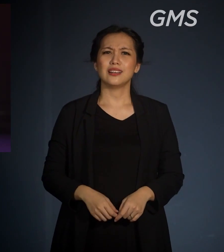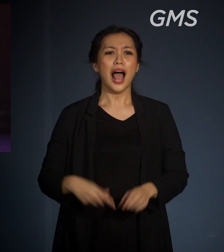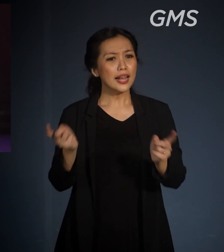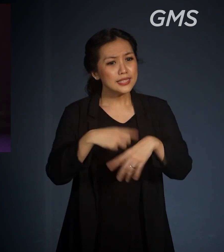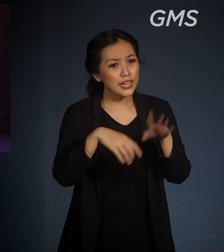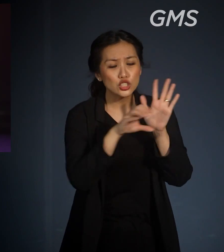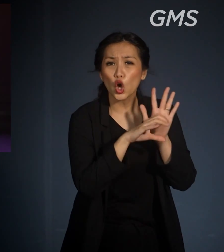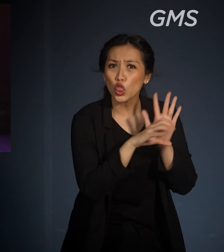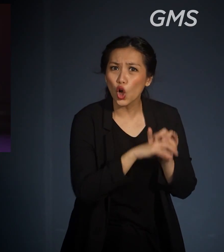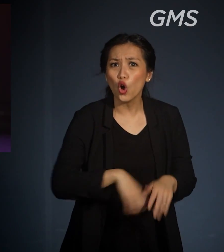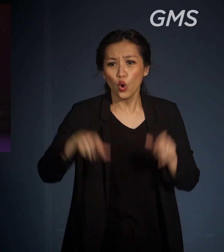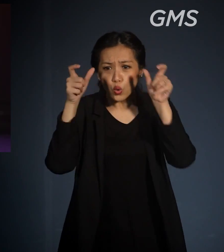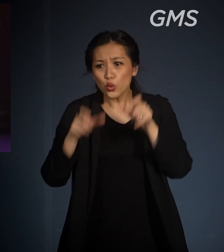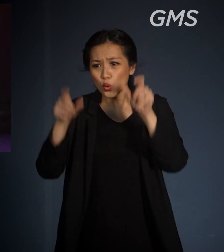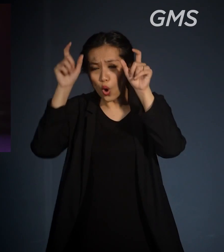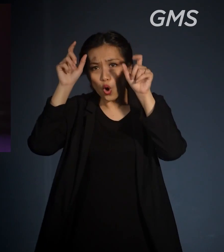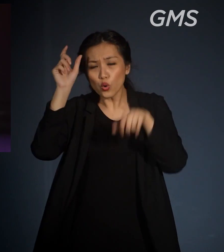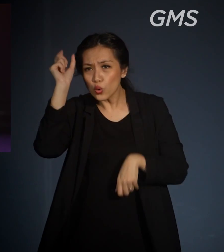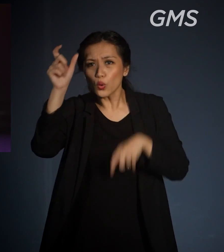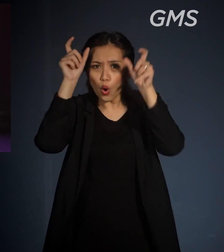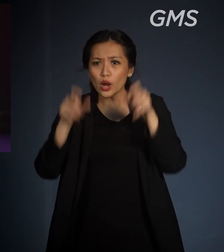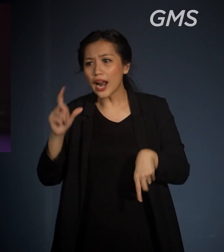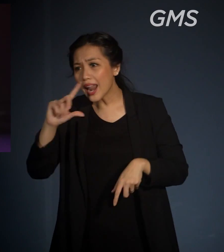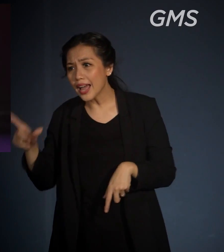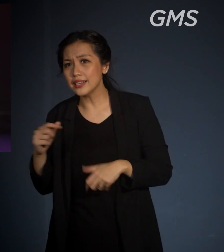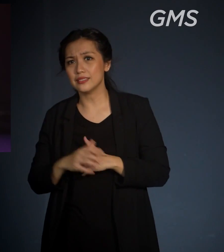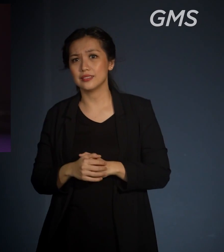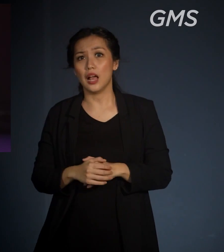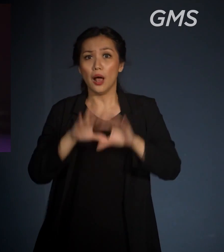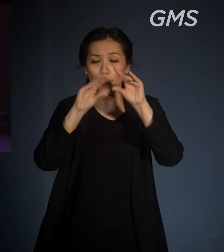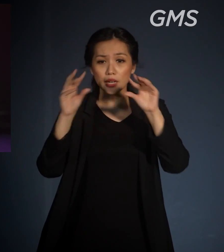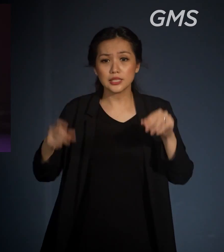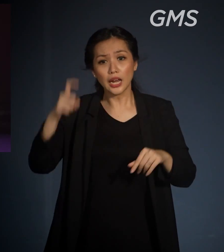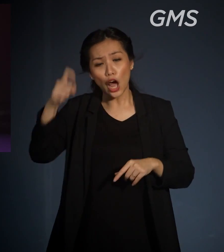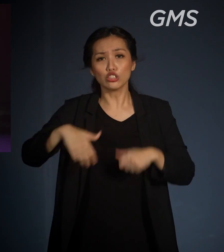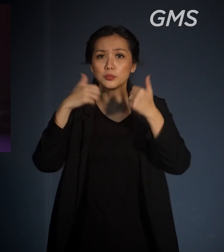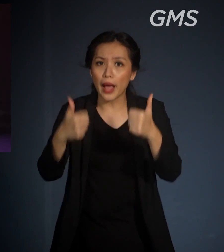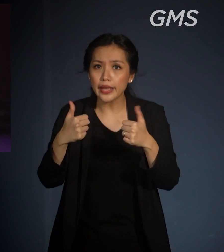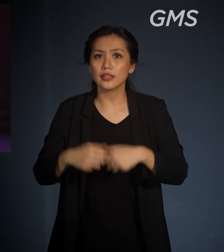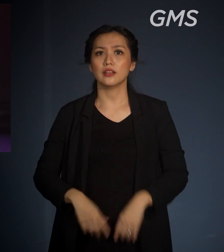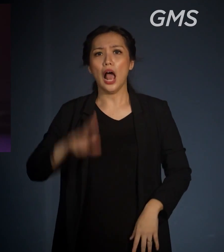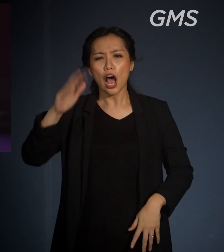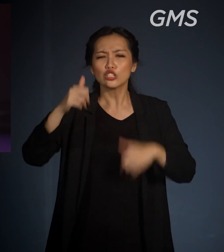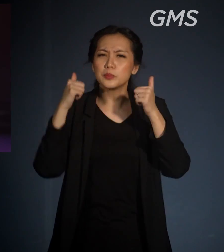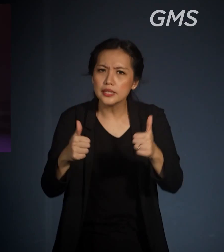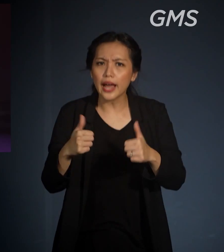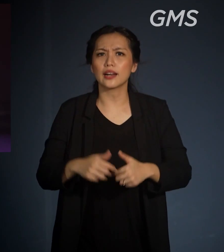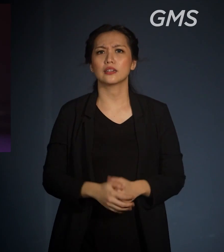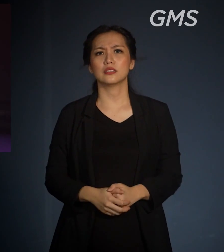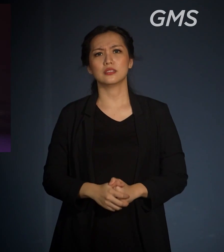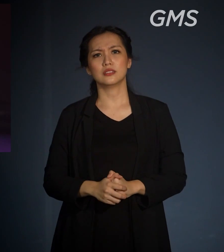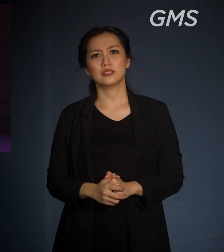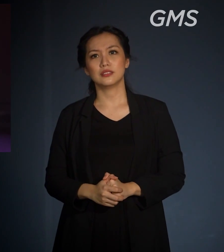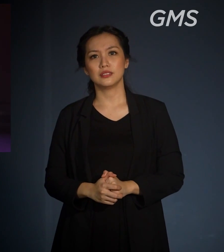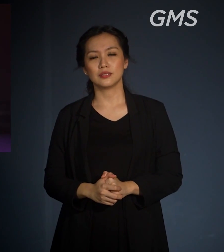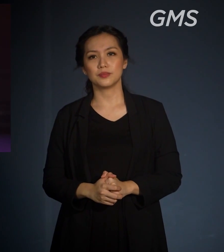orang. Ketika mereka melihat pekerjaan Anda itu excellent. Ketika Anda melihat Anda itu punya etos kerja yang baik.